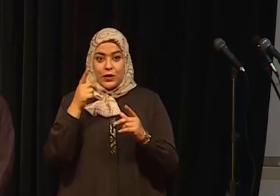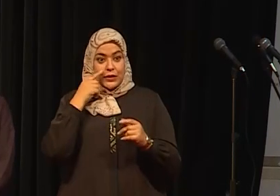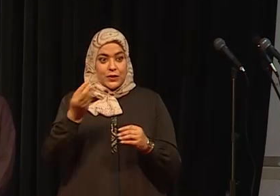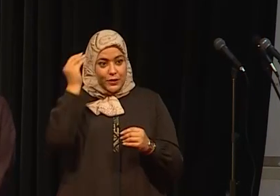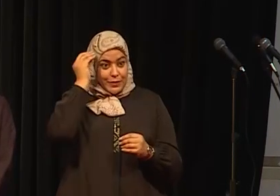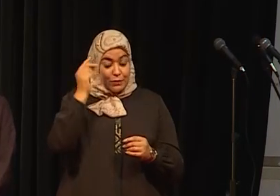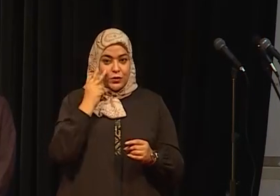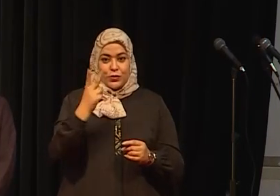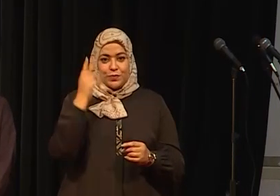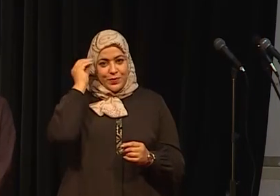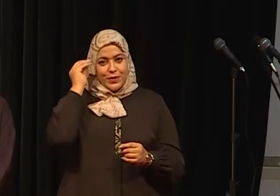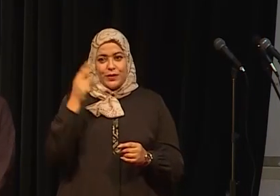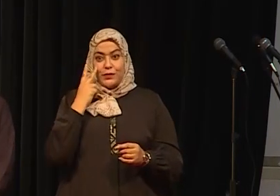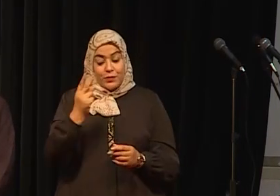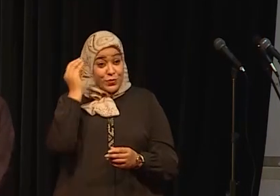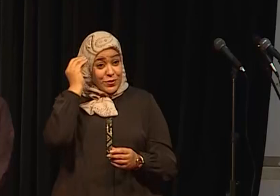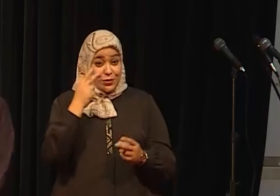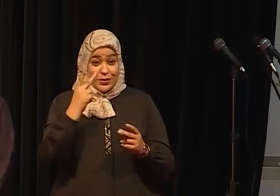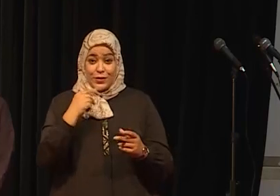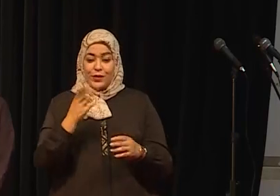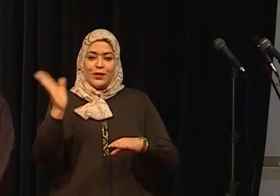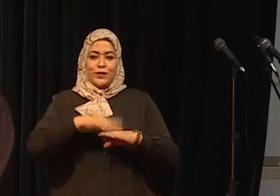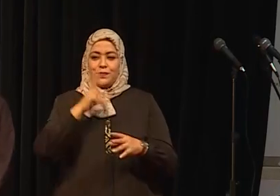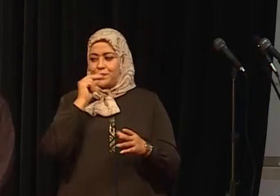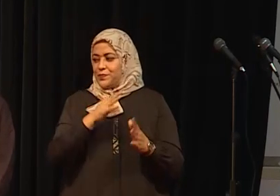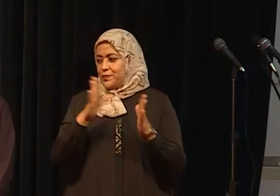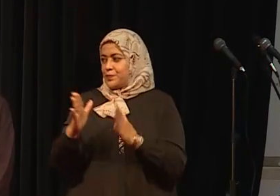خصو يبقى على بال، دونك وين على بال؟ وبالنسبة